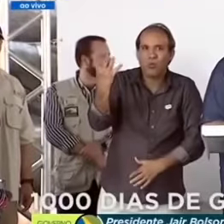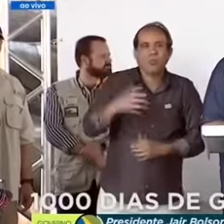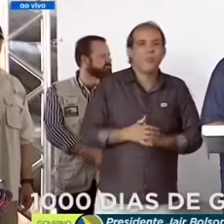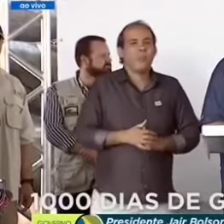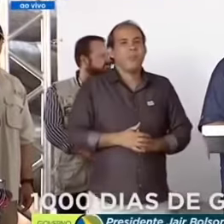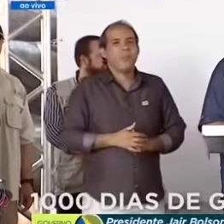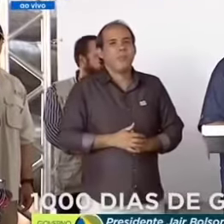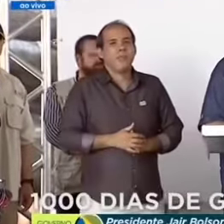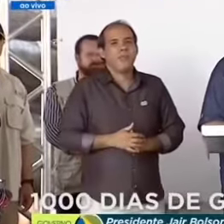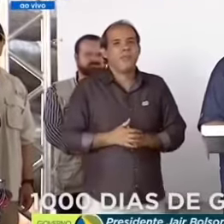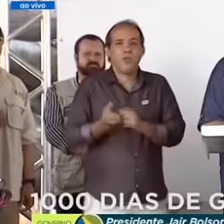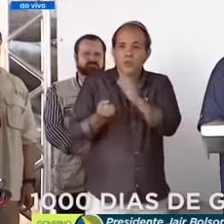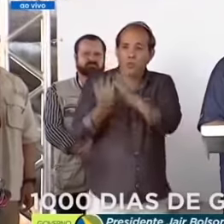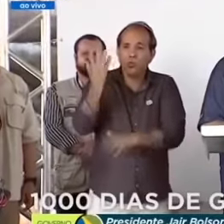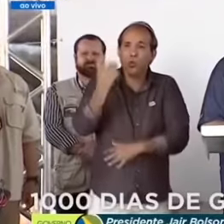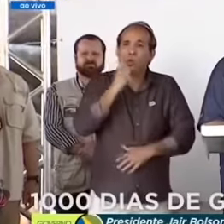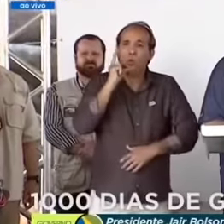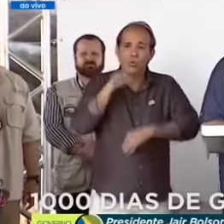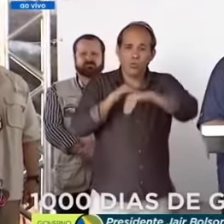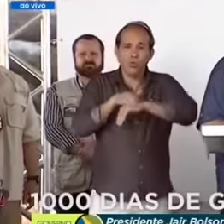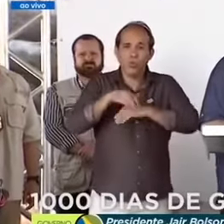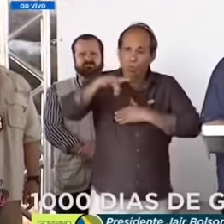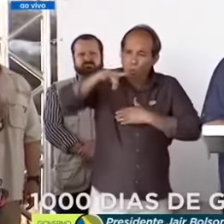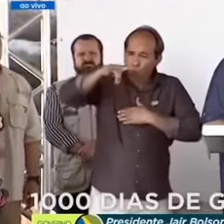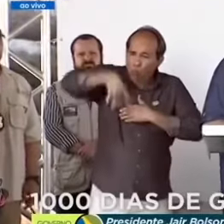Ontem à noite, o último obstáculo